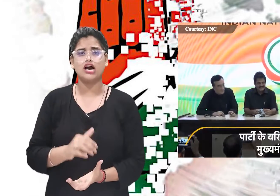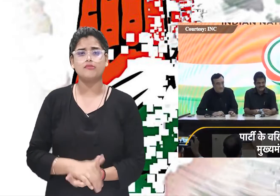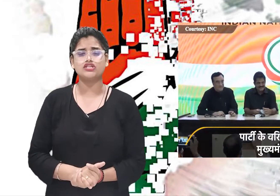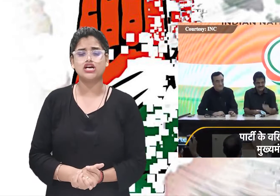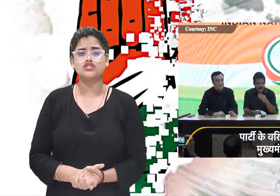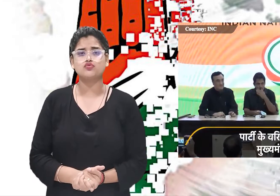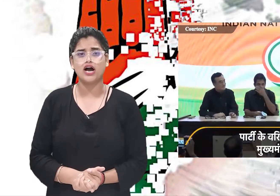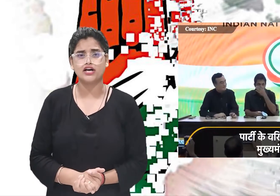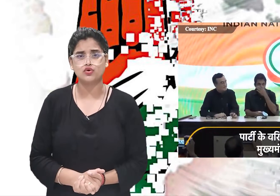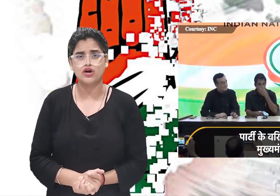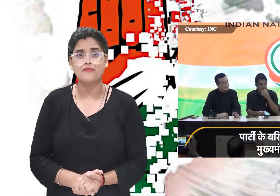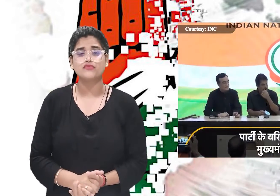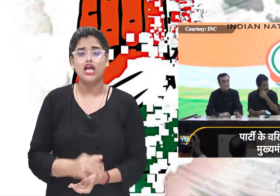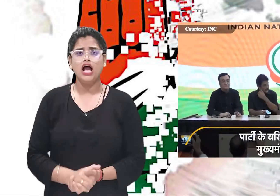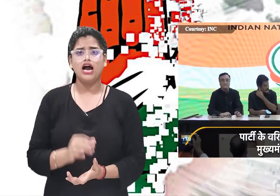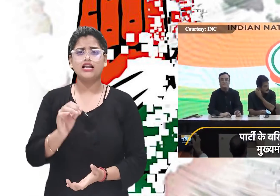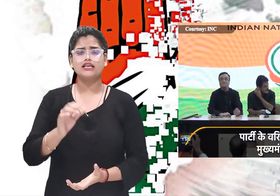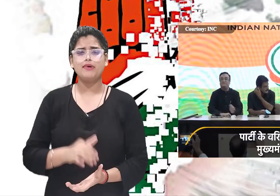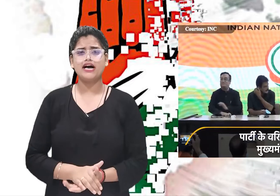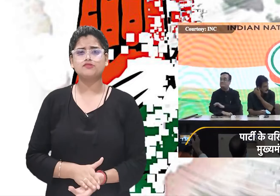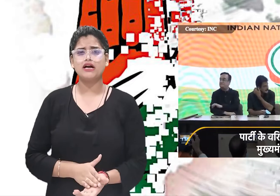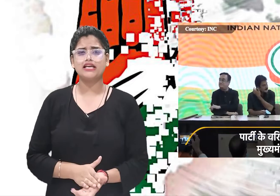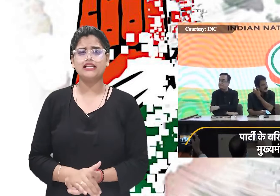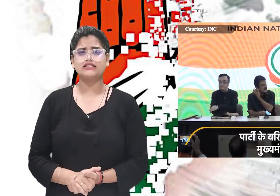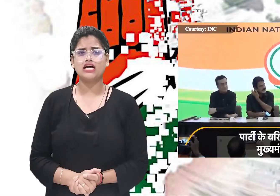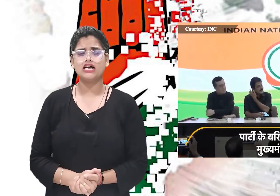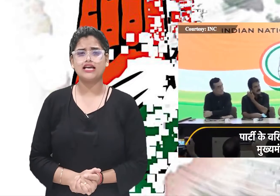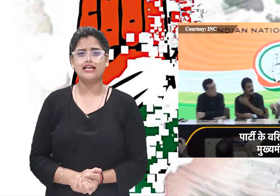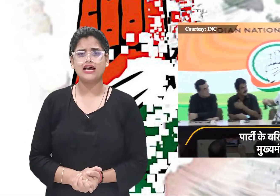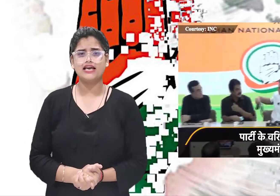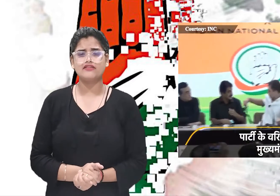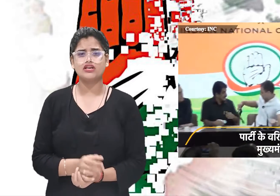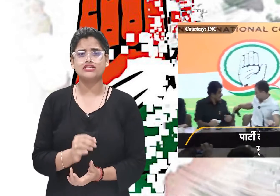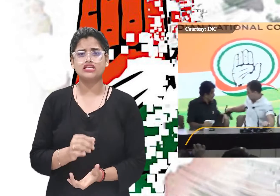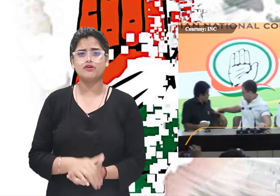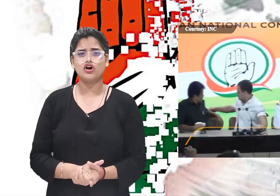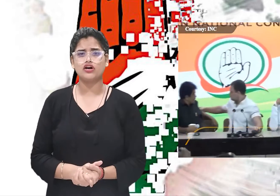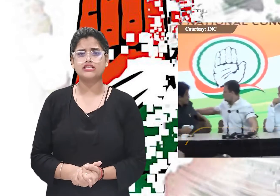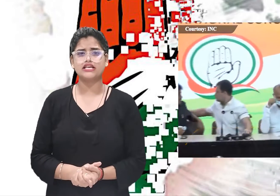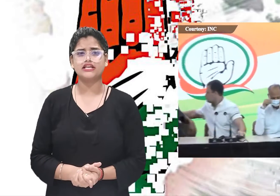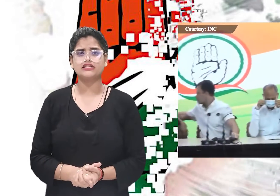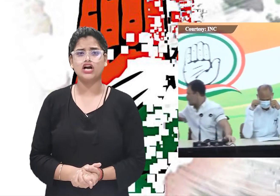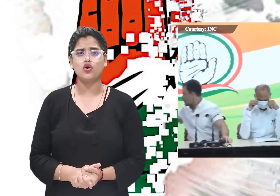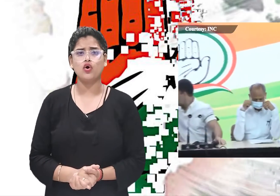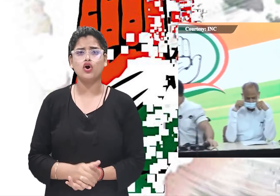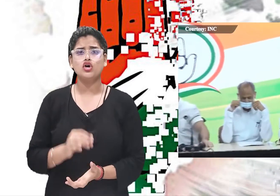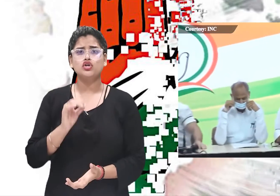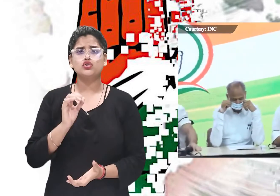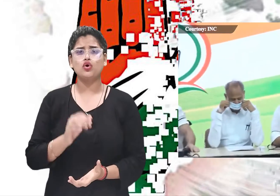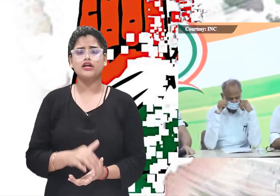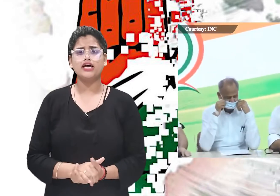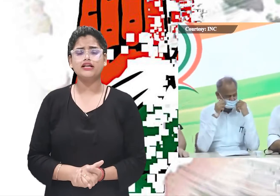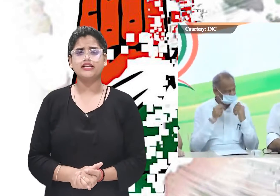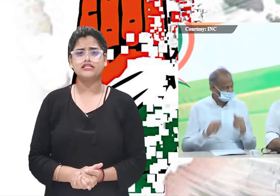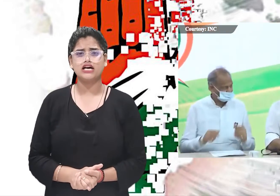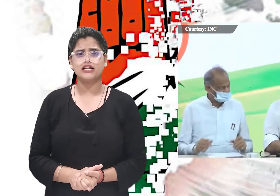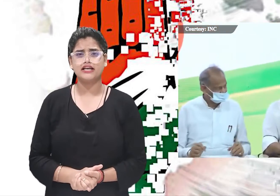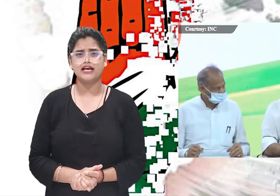हमेशा स्वागत होगा हालांकि भाजपा के नेता का कहना है की वह किसी भी कांग्रेस के नेता को तोड़ना नहीं जा रहे हैं